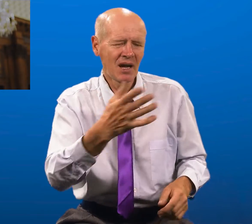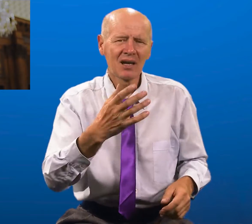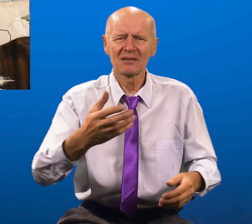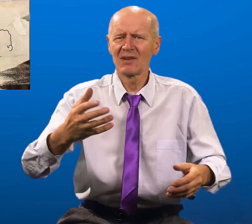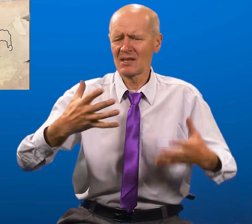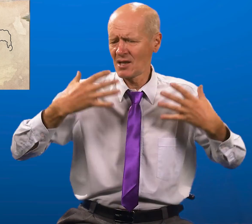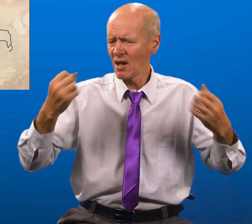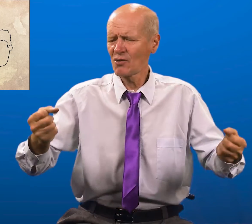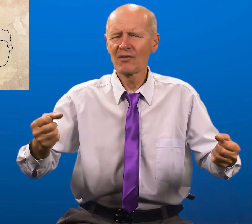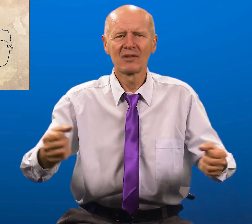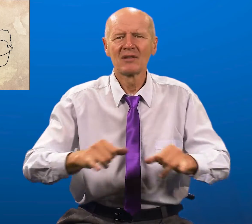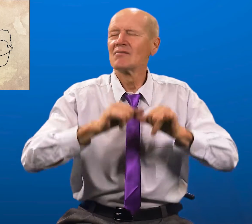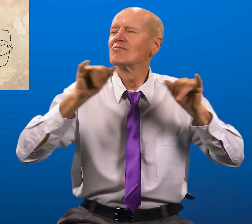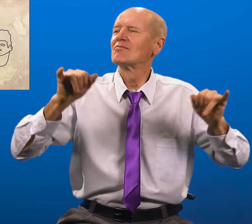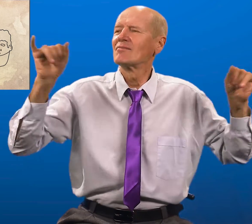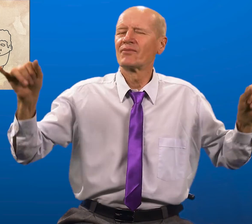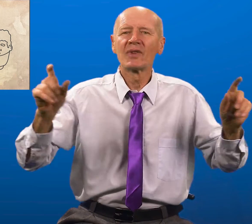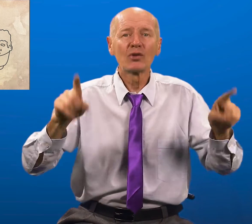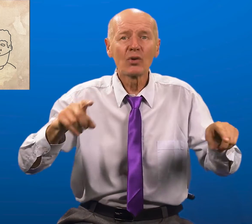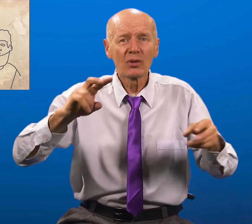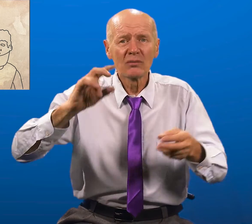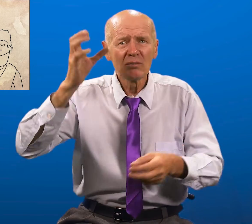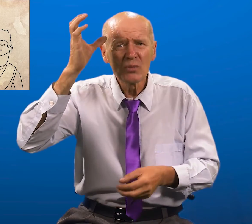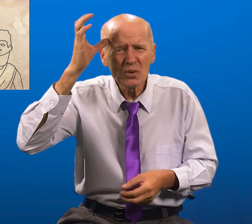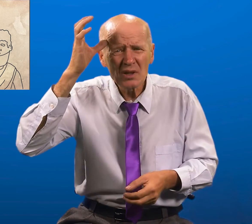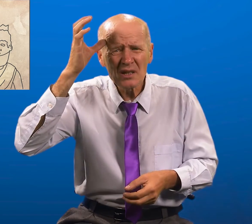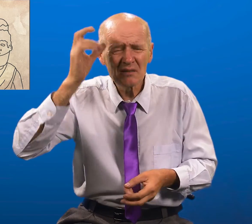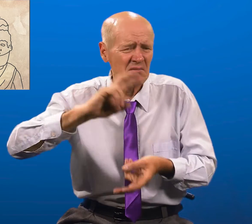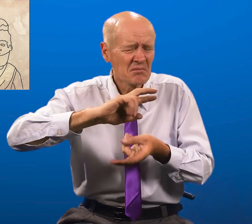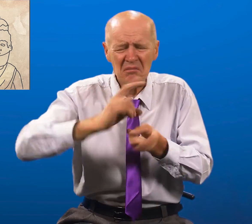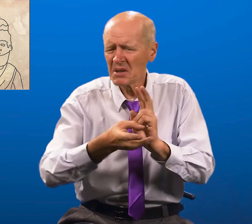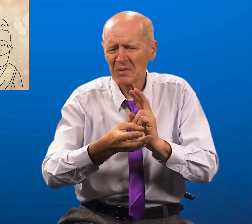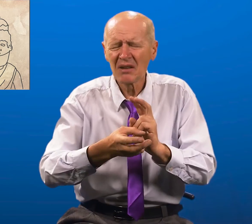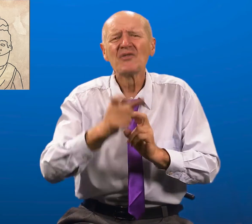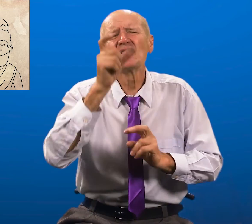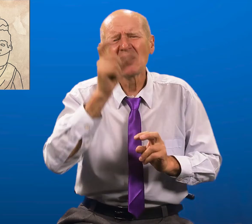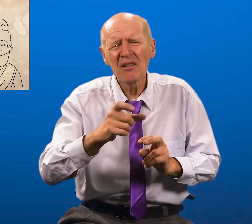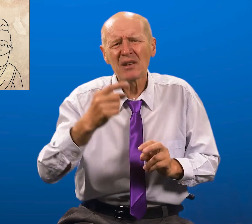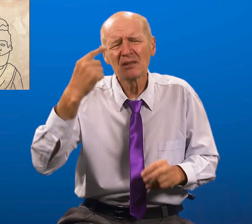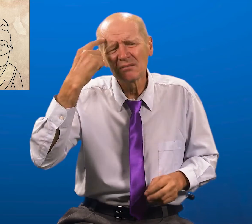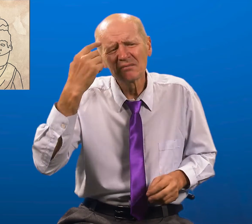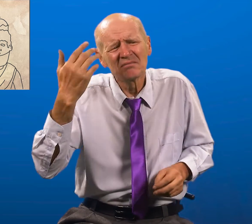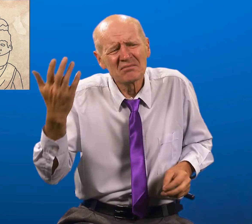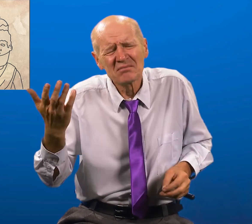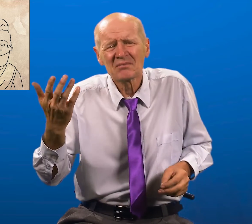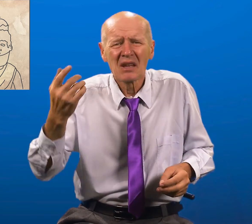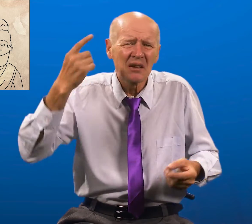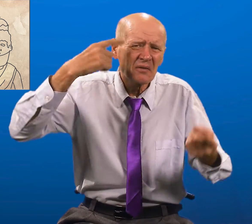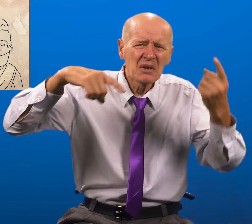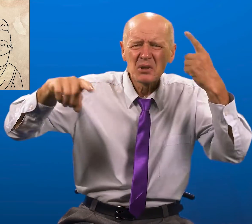процветанием. Однако со временем мудрость Соломона превратилась в мудрствование. Он использовал свой интеллект, чтобы